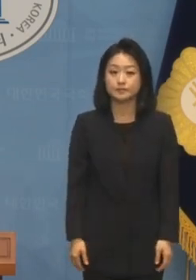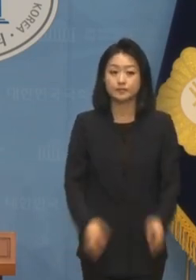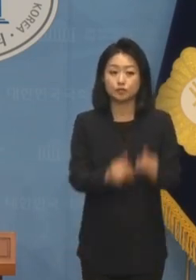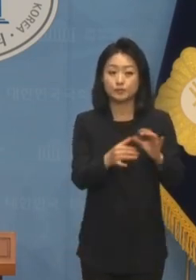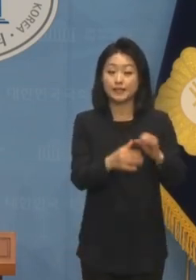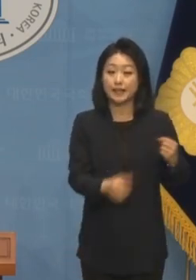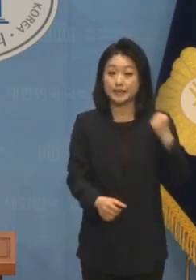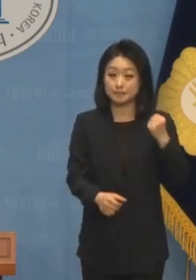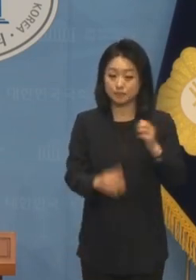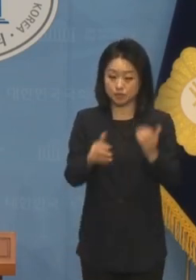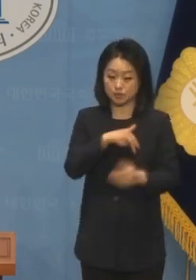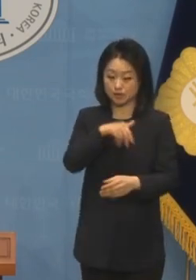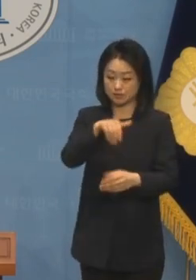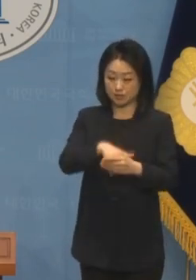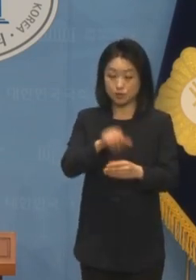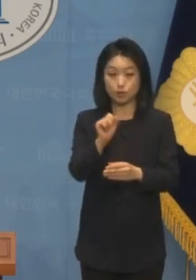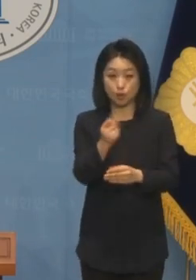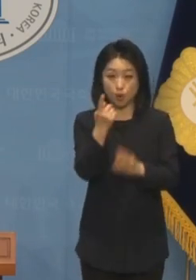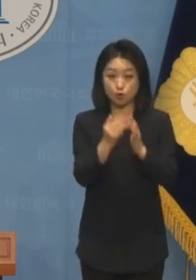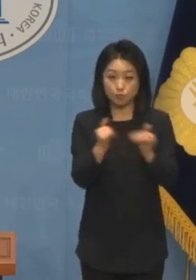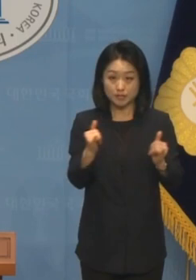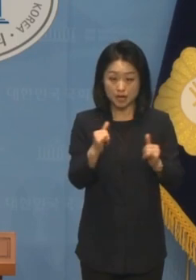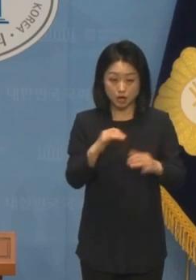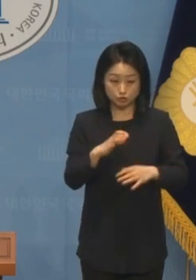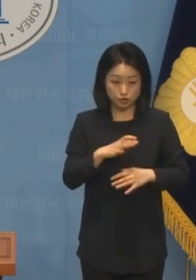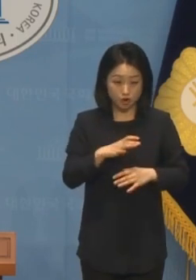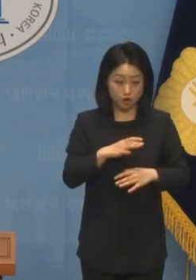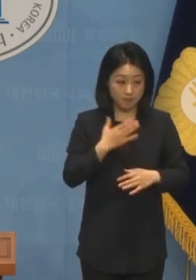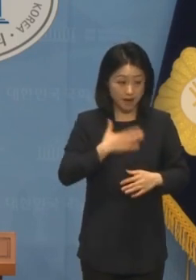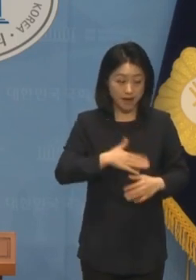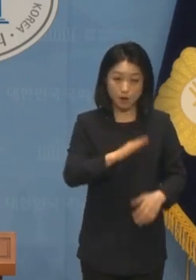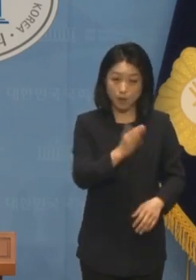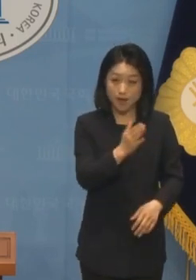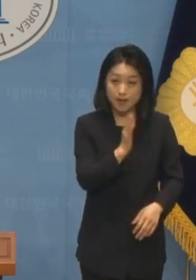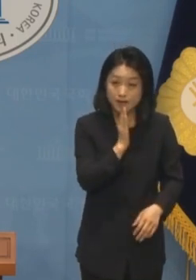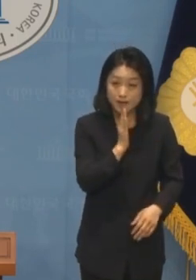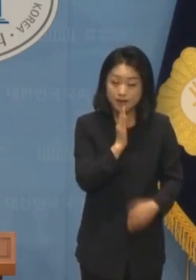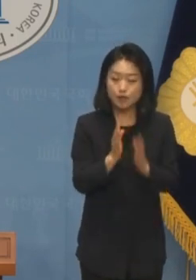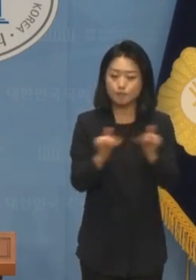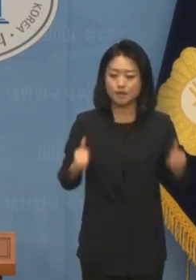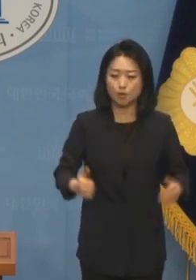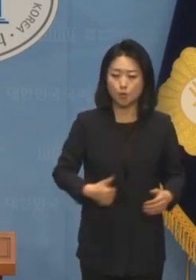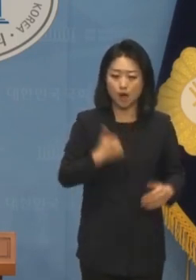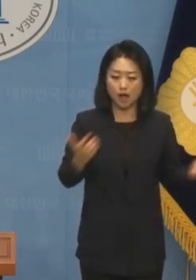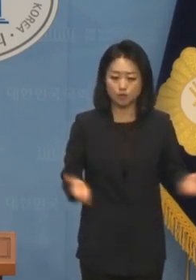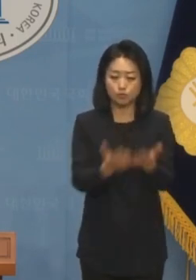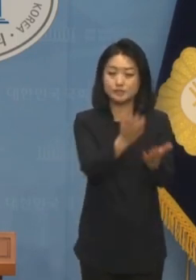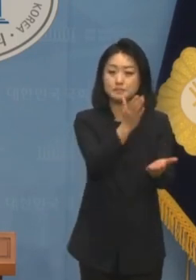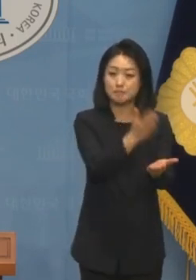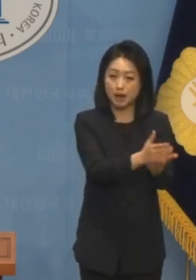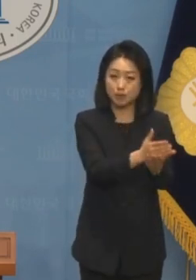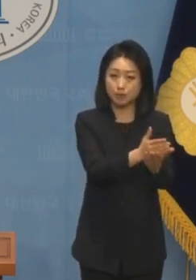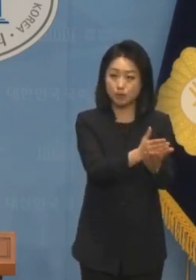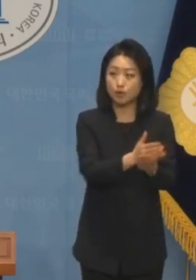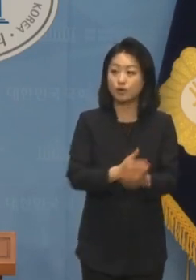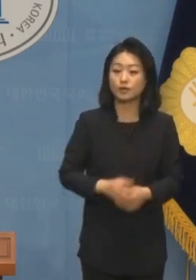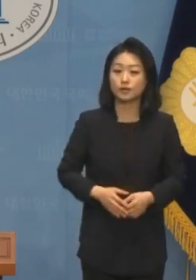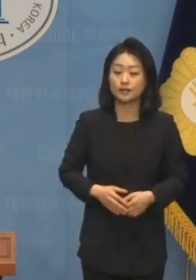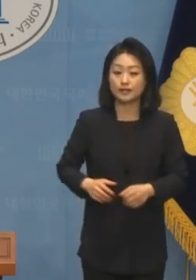국민의힘은 총선을 통해 국민의 두려움을 깨달았다면 국민의 화를 돋구지 말고 당장